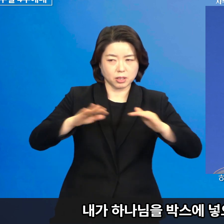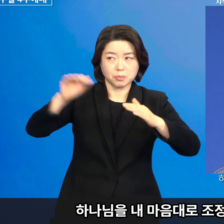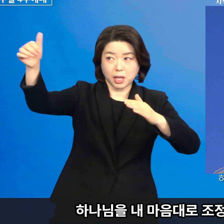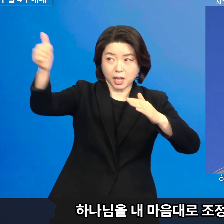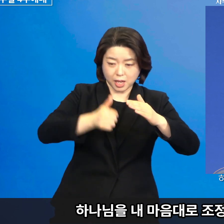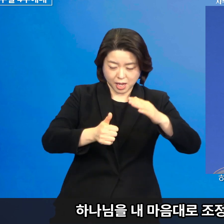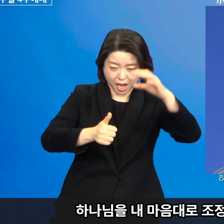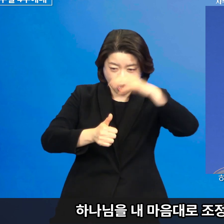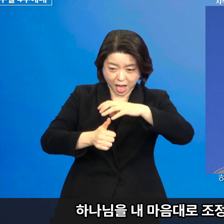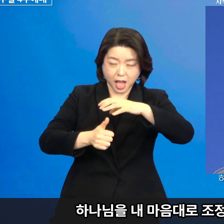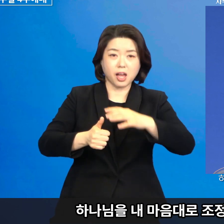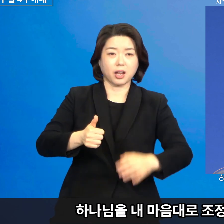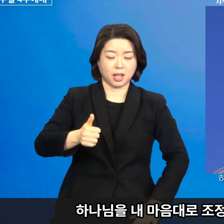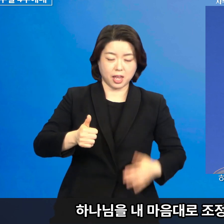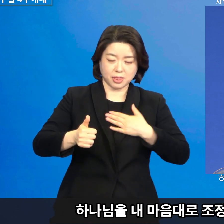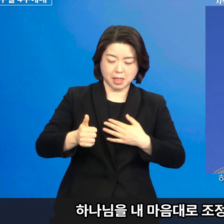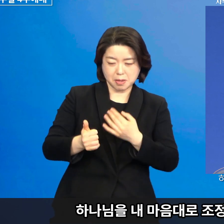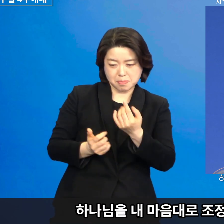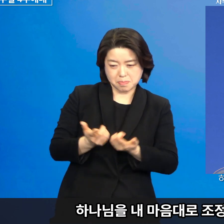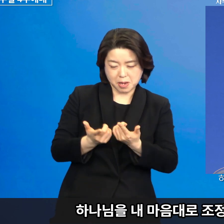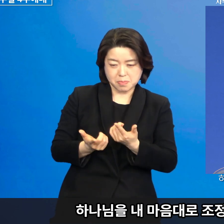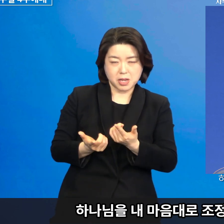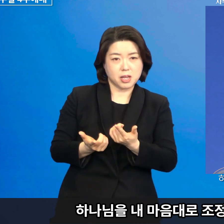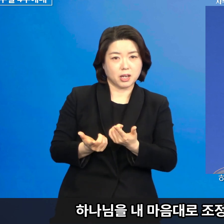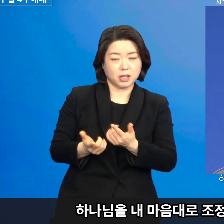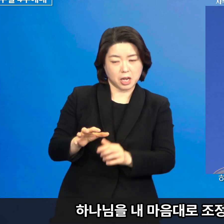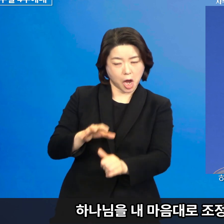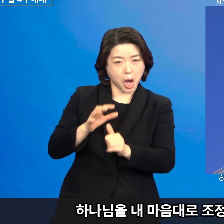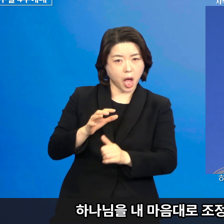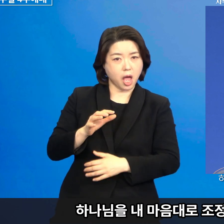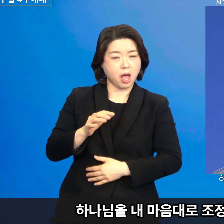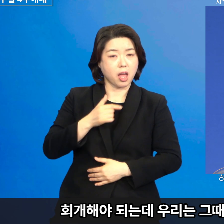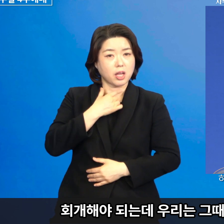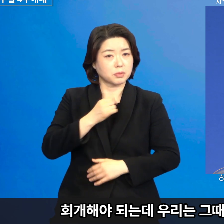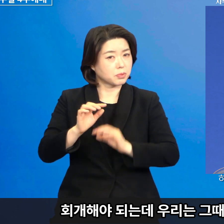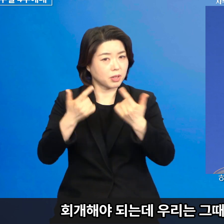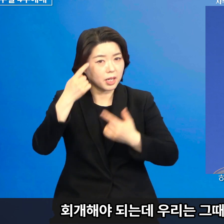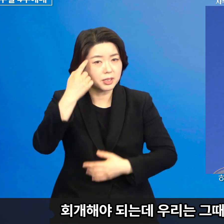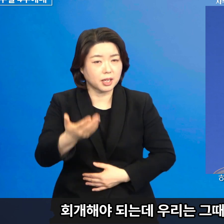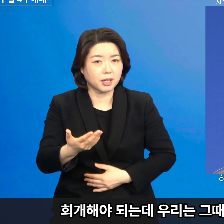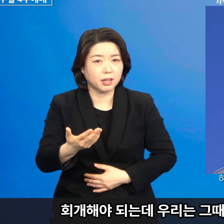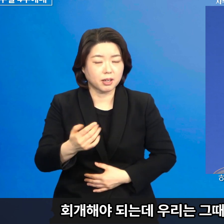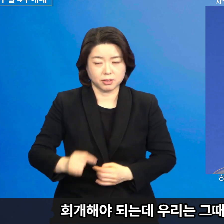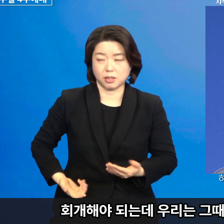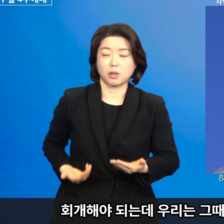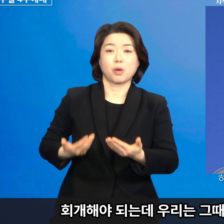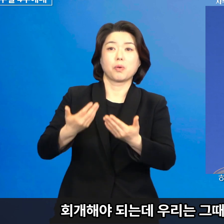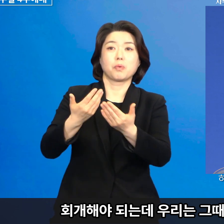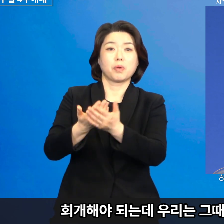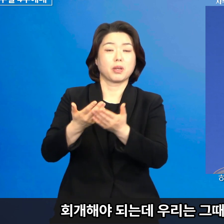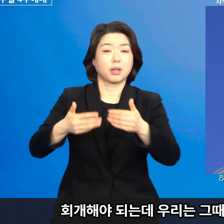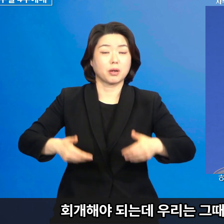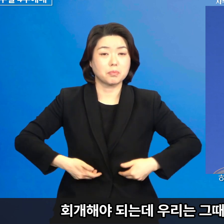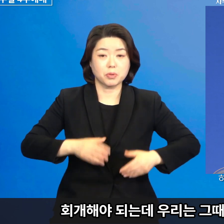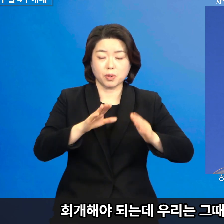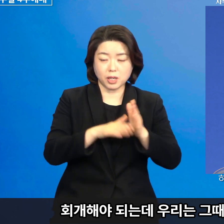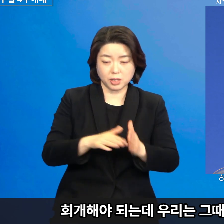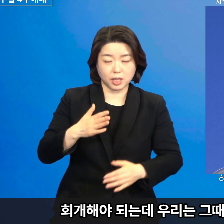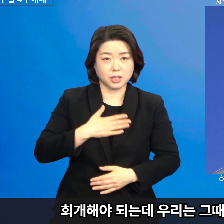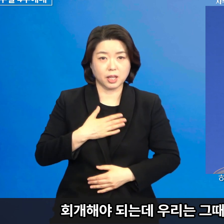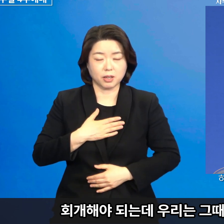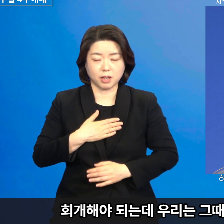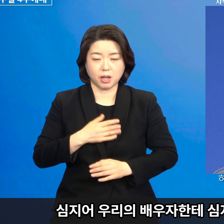거 아니야? 하나님을 내 마음대로 조정하려고 하는 거 아닐까? 회개해야 되는데 우리는 그때 버럭